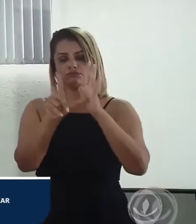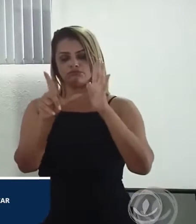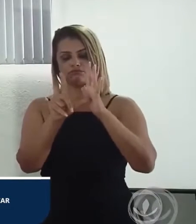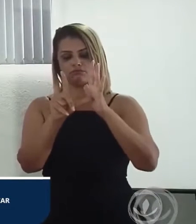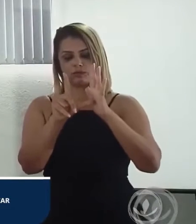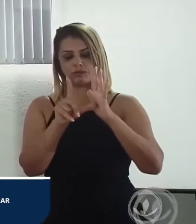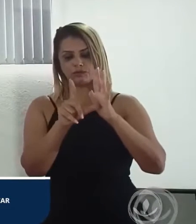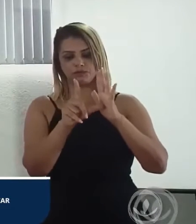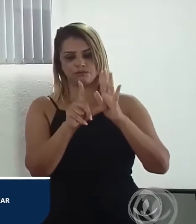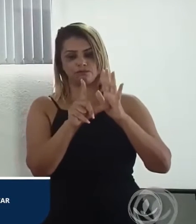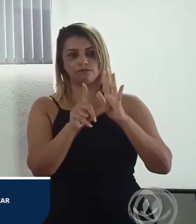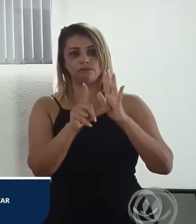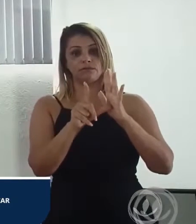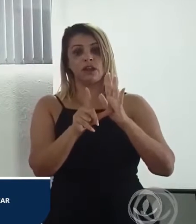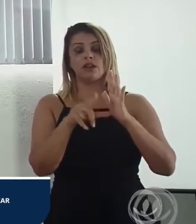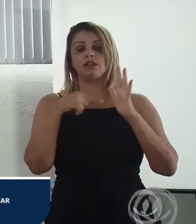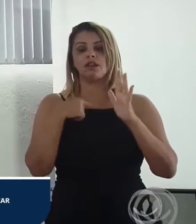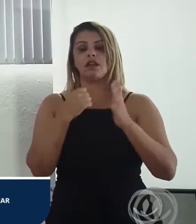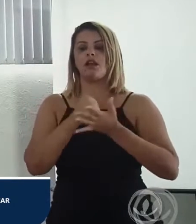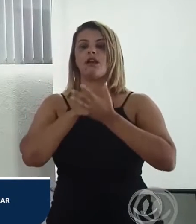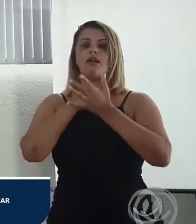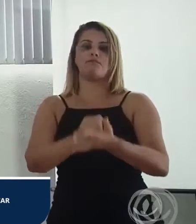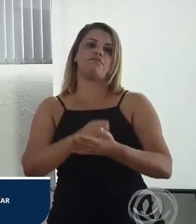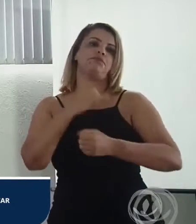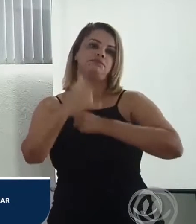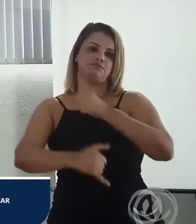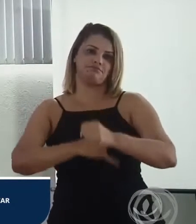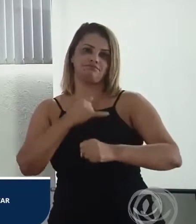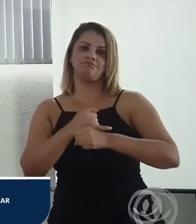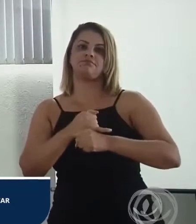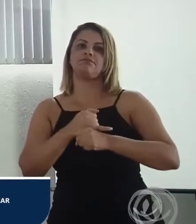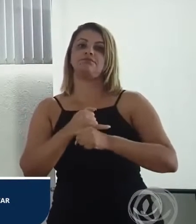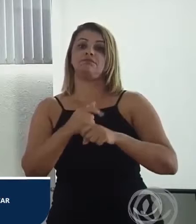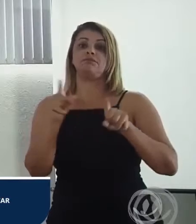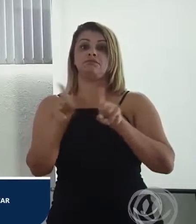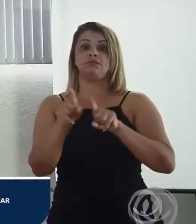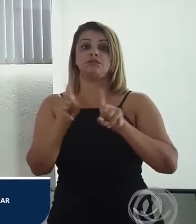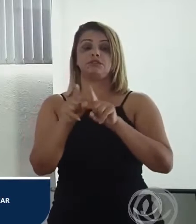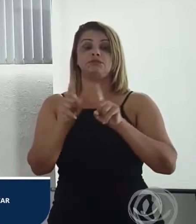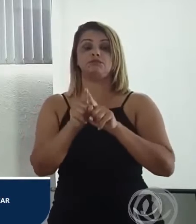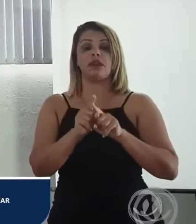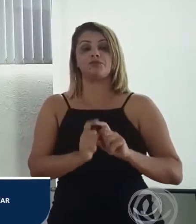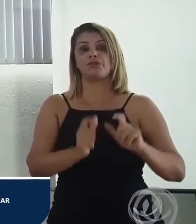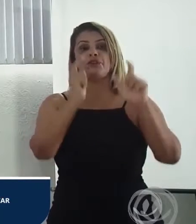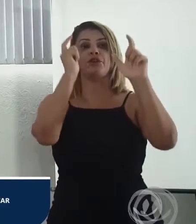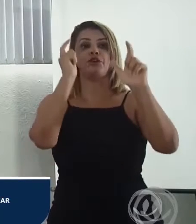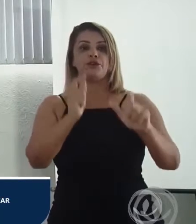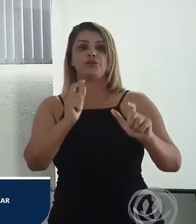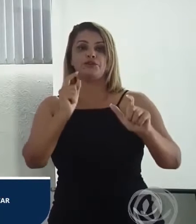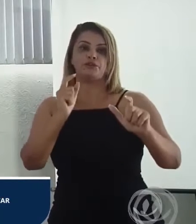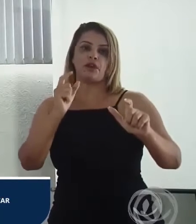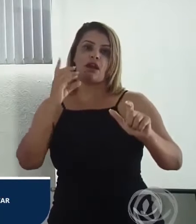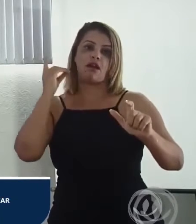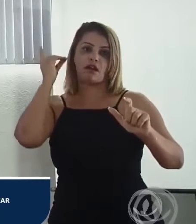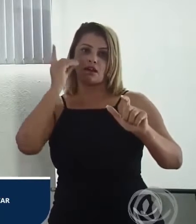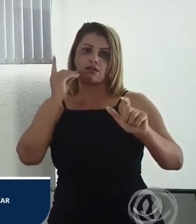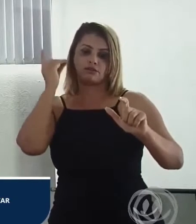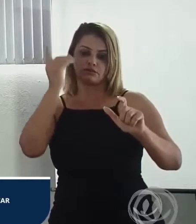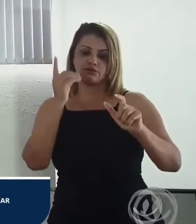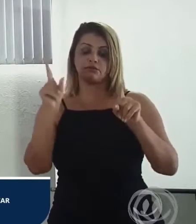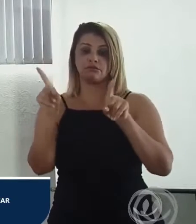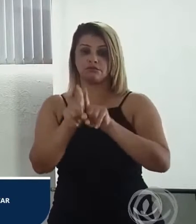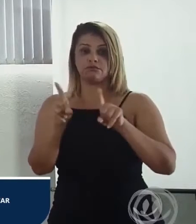que fornecem ponto de internet, escritórios e sociedades de advocacia e contabilidade, fornecedores de bens ou